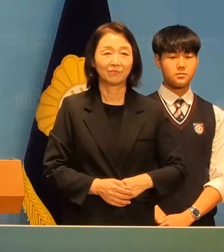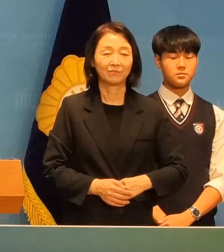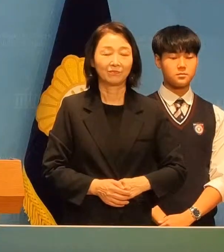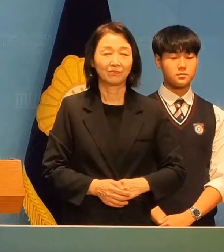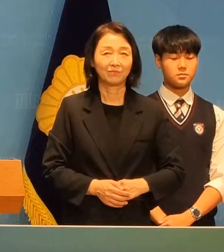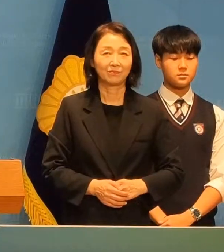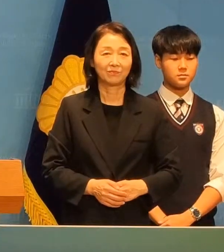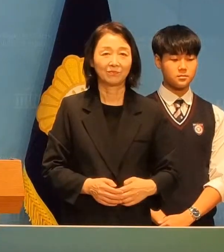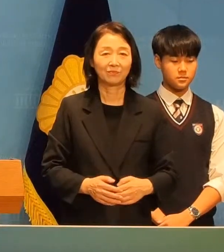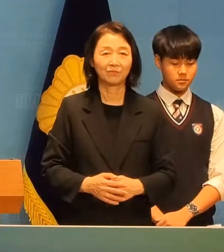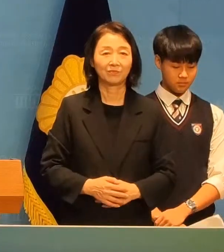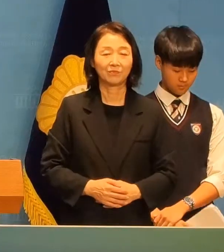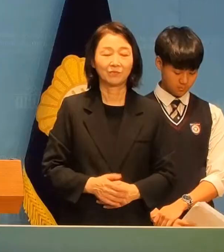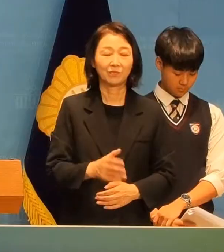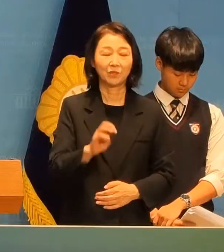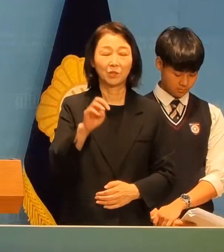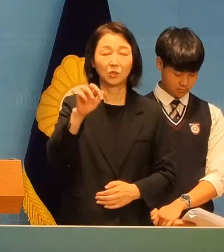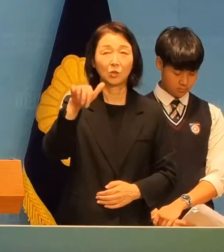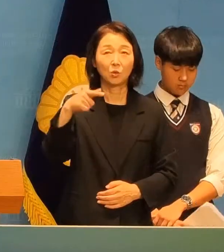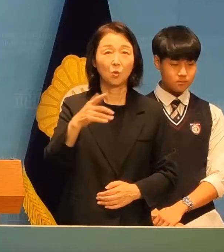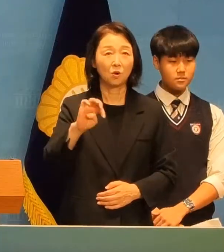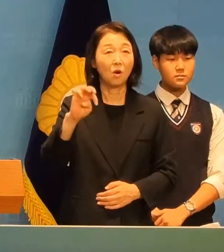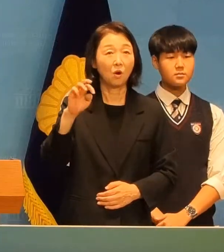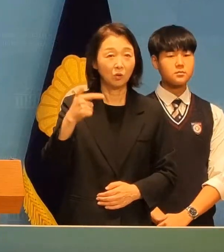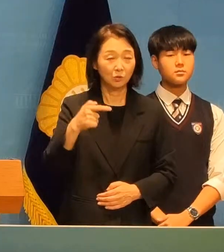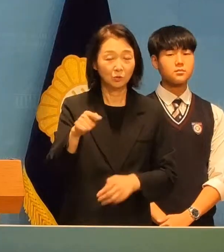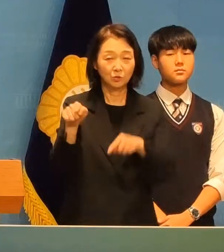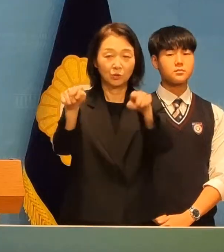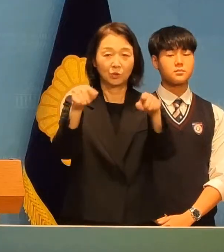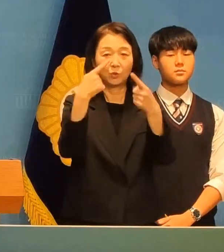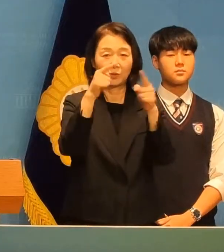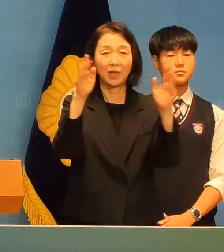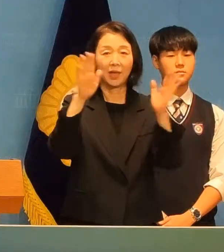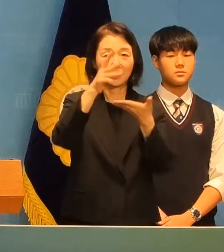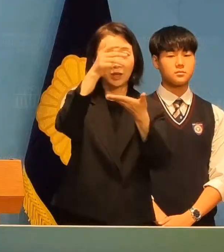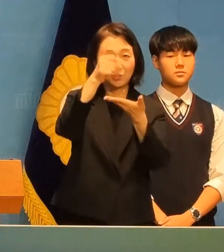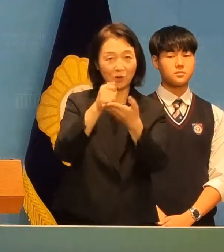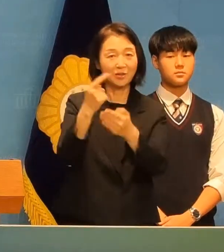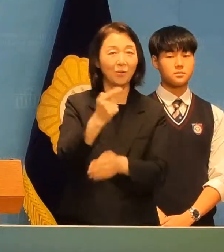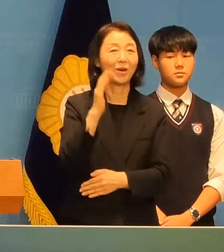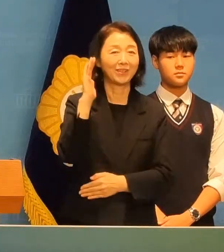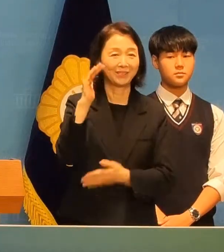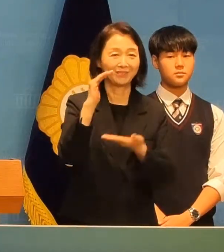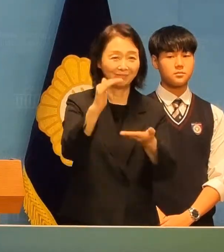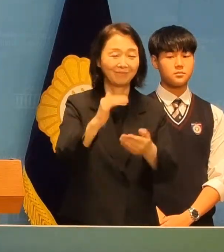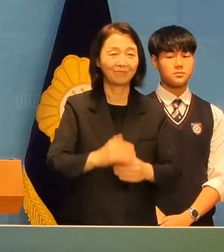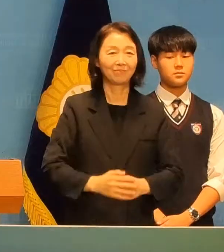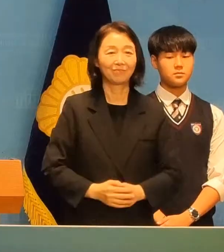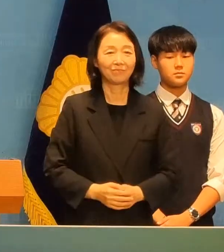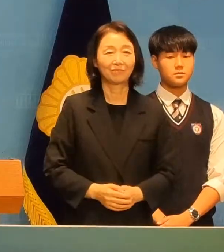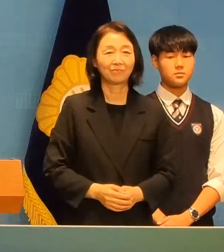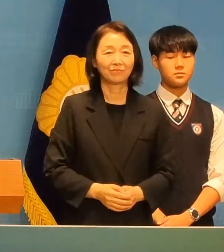네, 다음은 봉건우 더불어민주당 전국대학생위원장의 인사말씀이 있겠습니다.